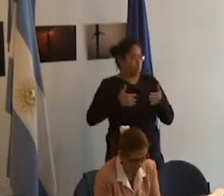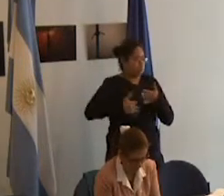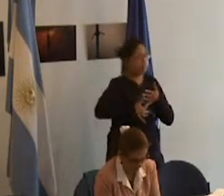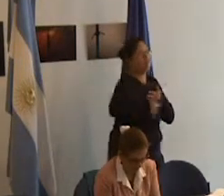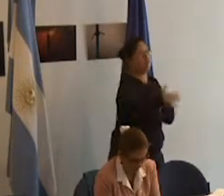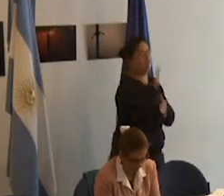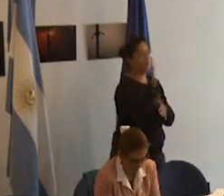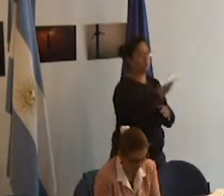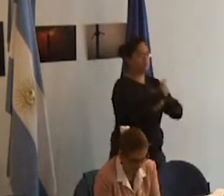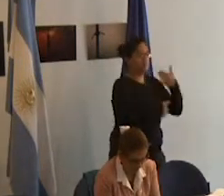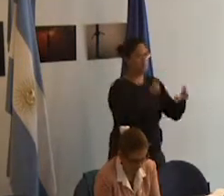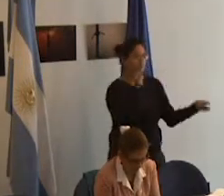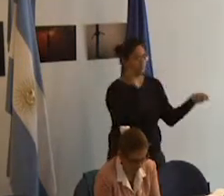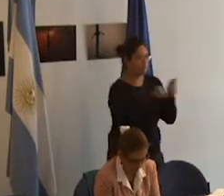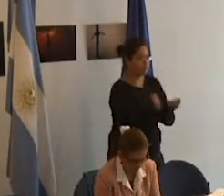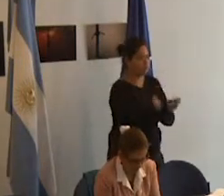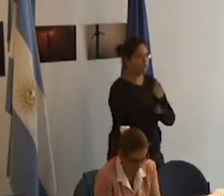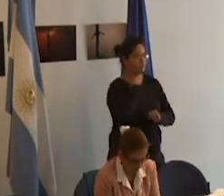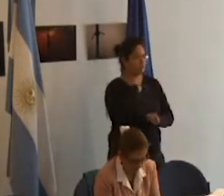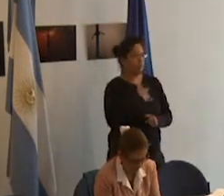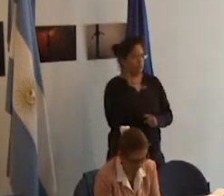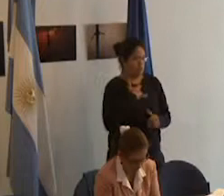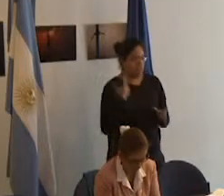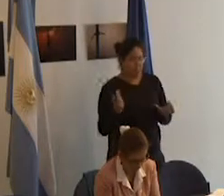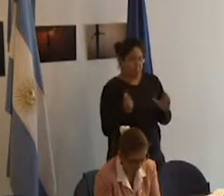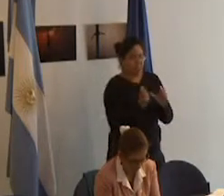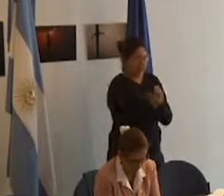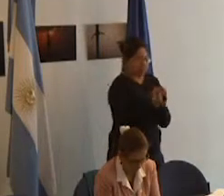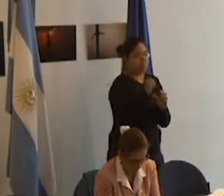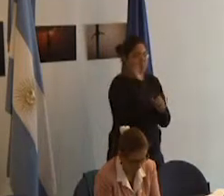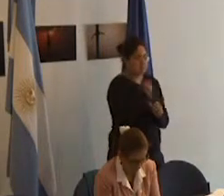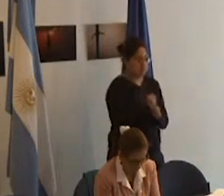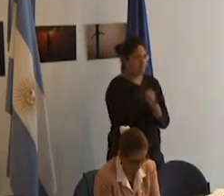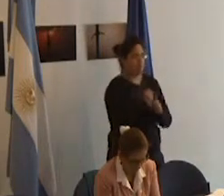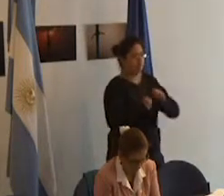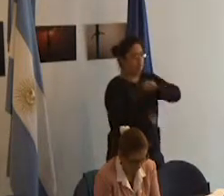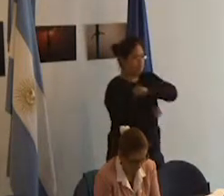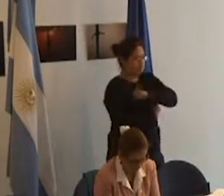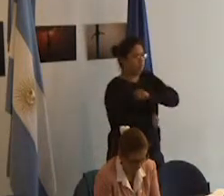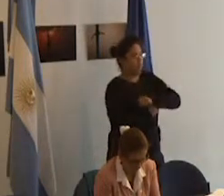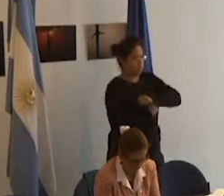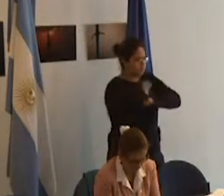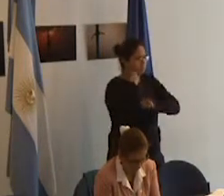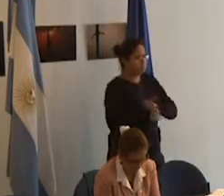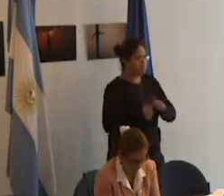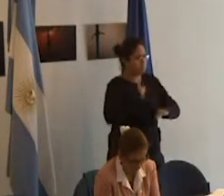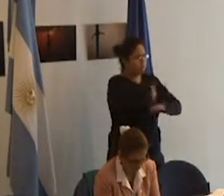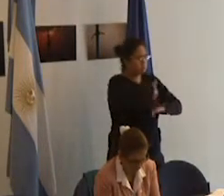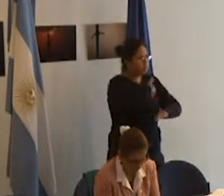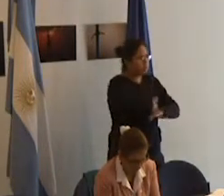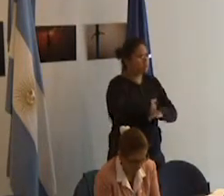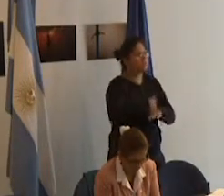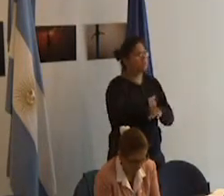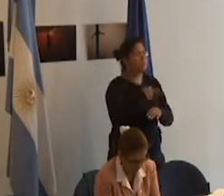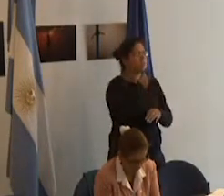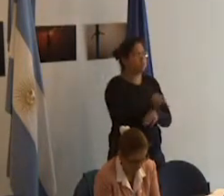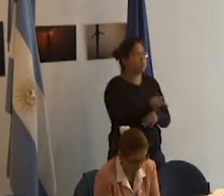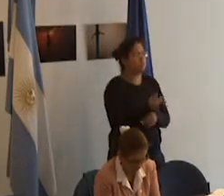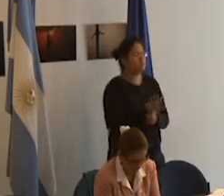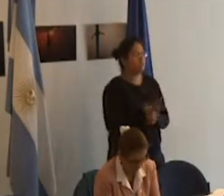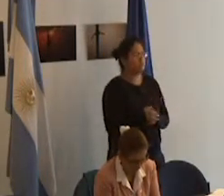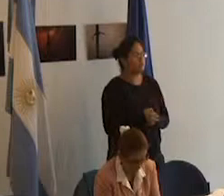transformación, ¿no? Creo que la inclusión es una sólida propuesta, creo que hay muchos elementos para poderla